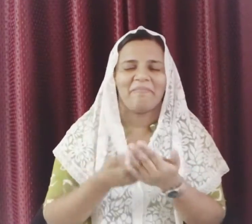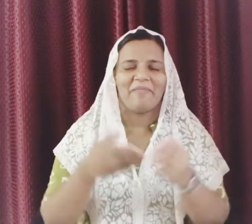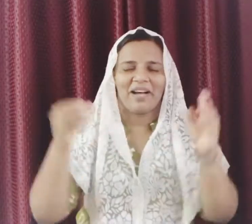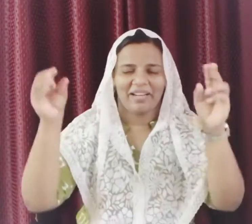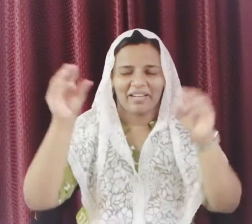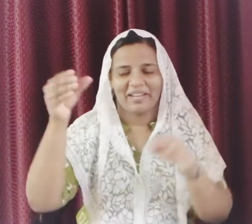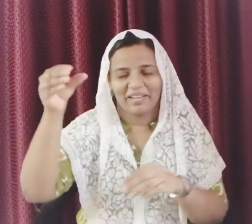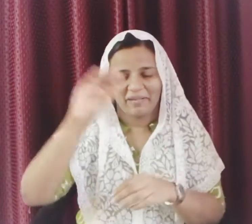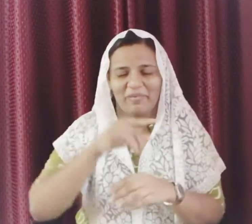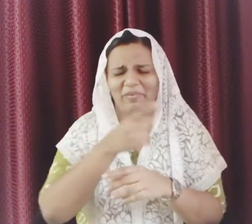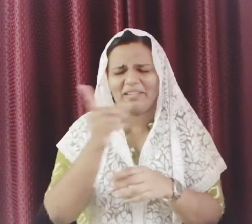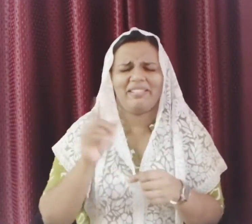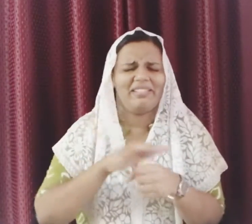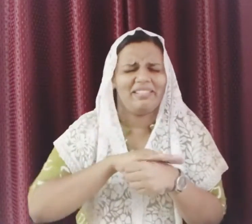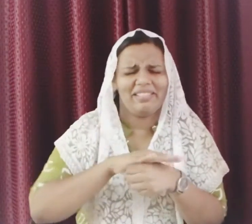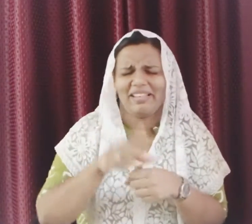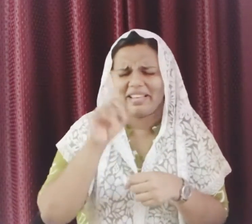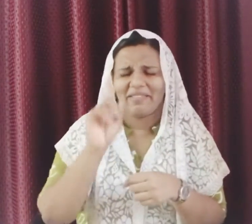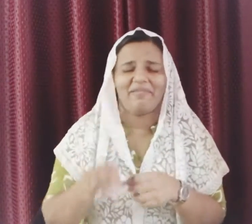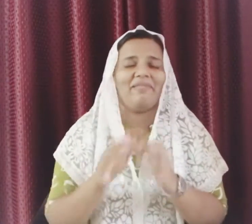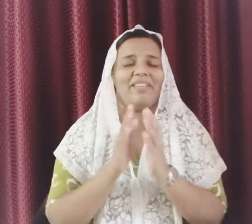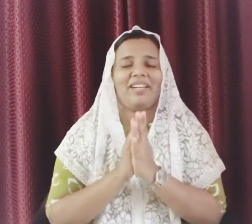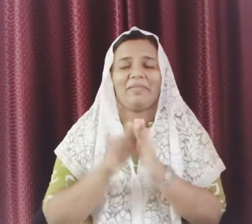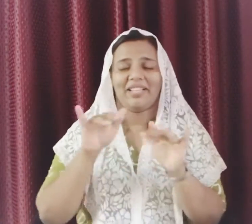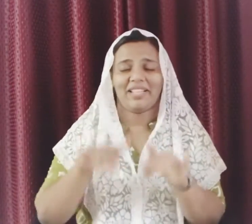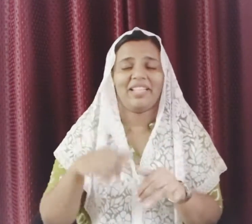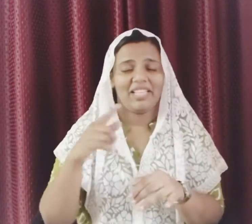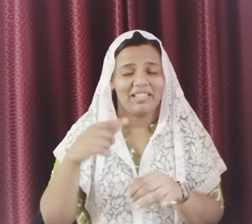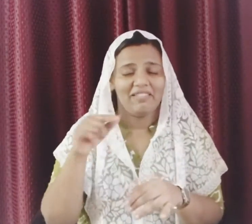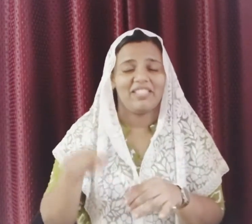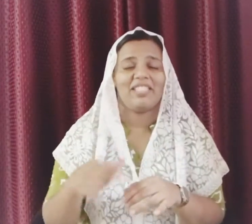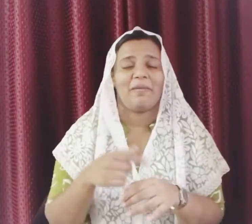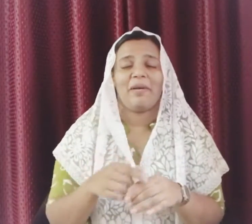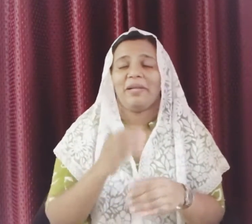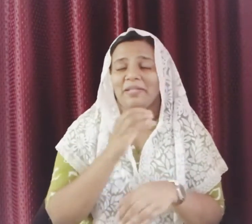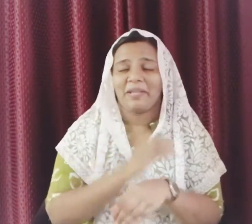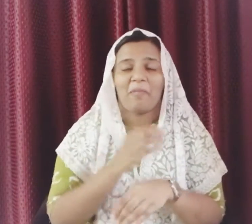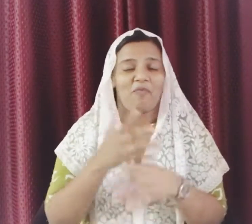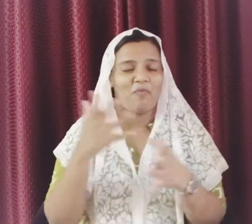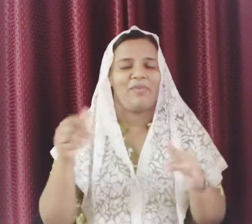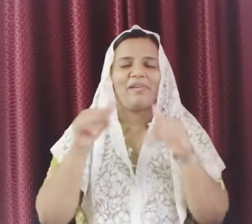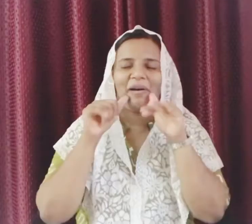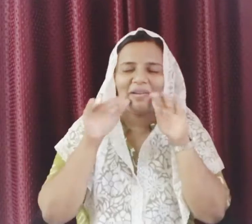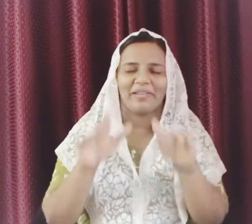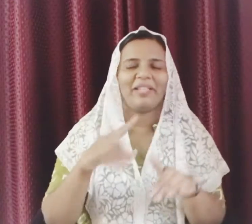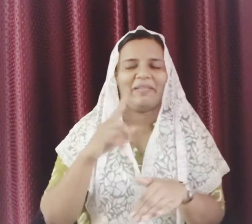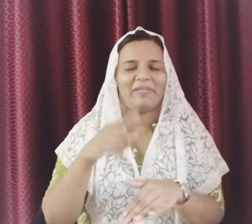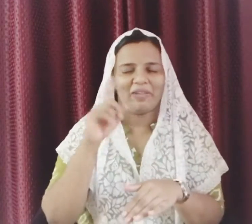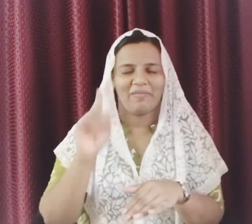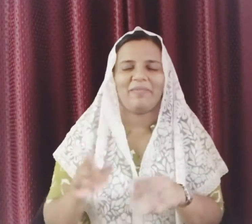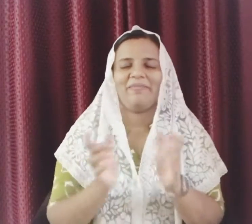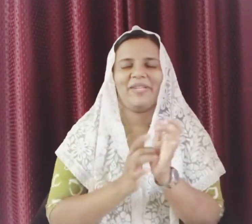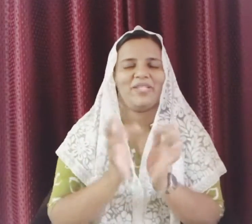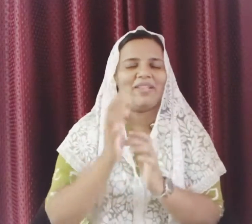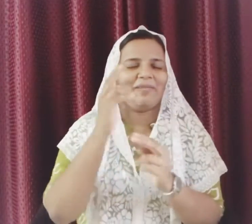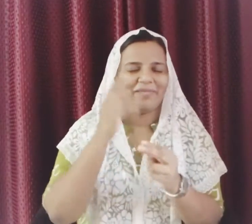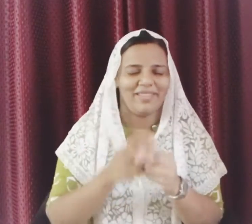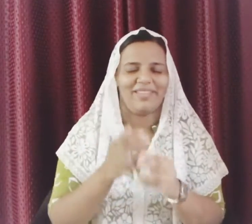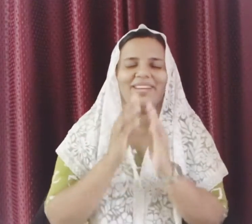കൊണ്ടും എല്ലാവരെയും കർത്താവ് നിറയ്ക്കുന്നതിനായൊരു സ്തോത്രം. ഇന്നത്തെ ദിവസം ദൈവസഭയ്ക്ക് അനുഗ്രഹത്തിൻ്റെ ദിവസമായി മാറട്ടെ, യേശു ക്രിസ്തുവിൻ്റെ നാമത്തിൽ